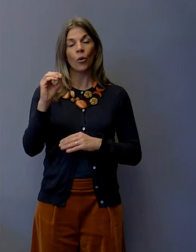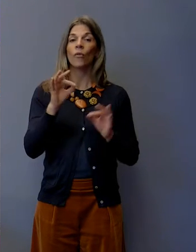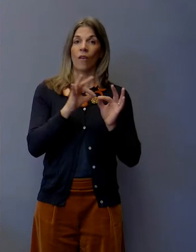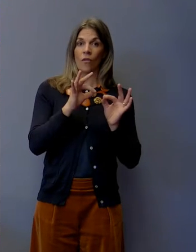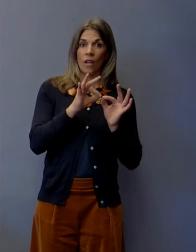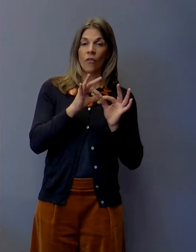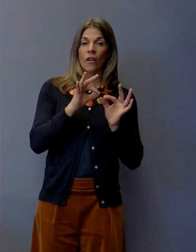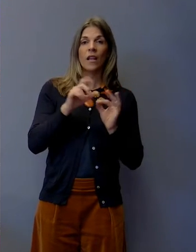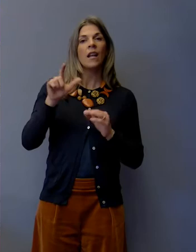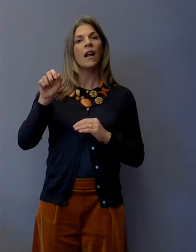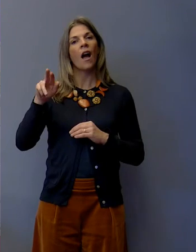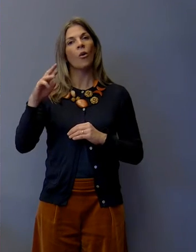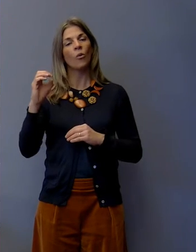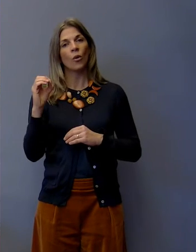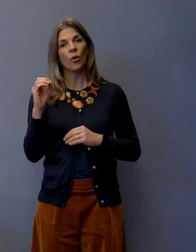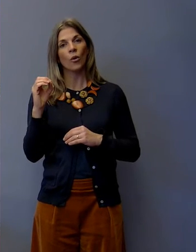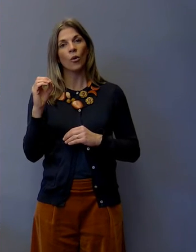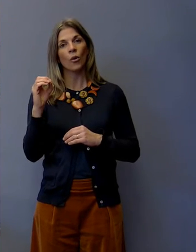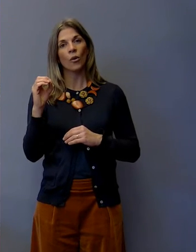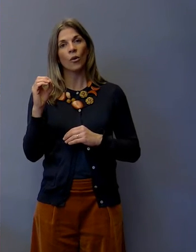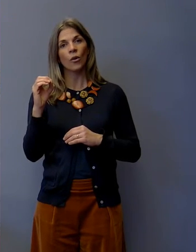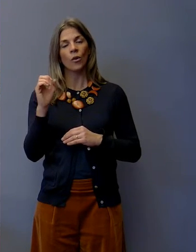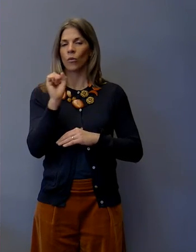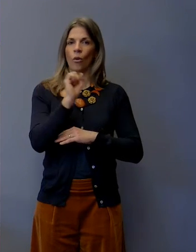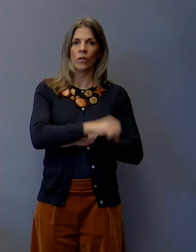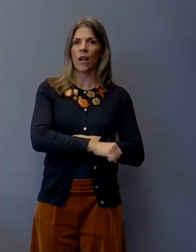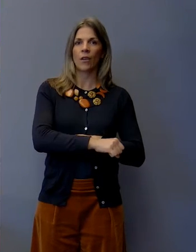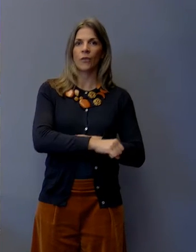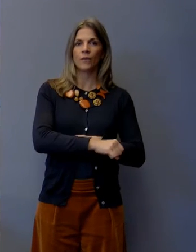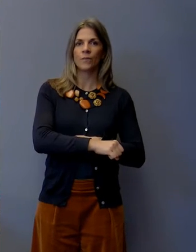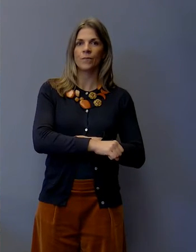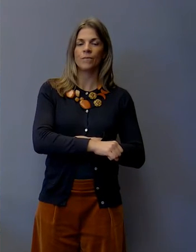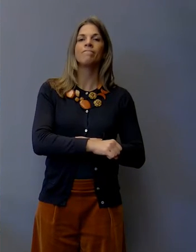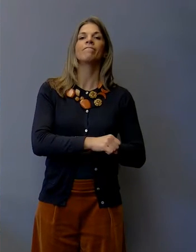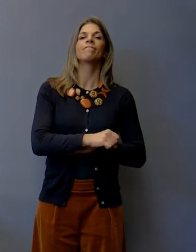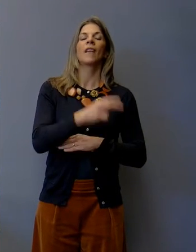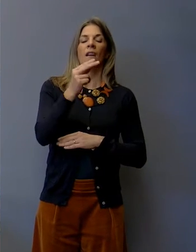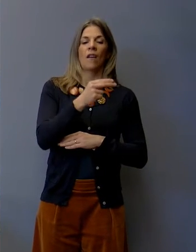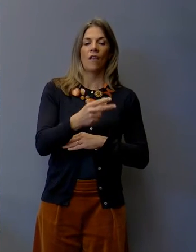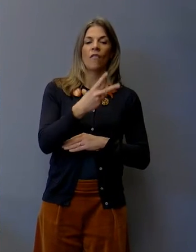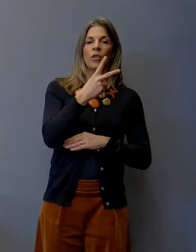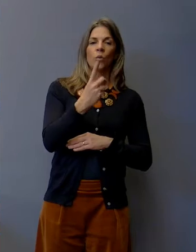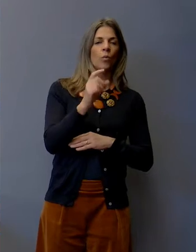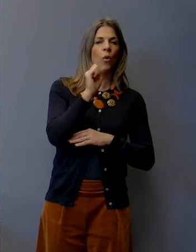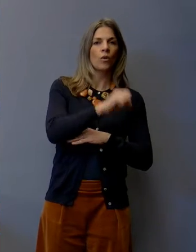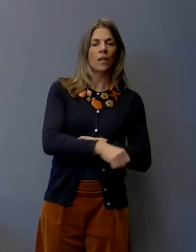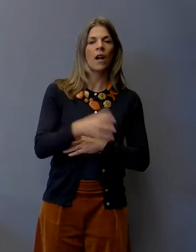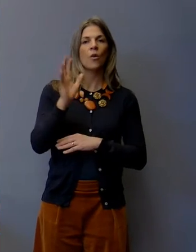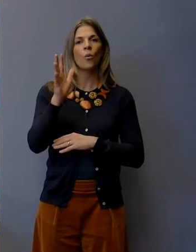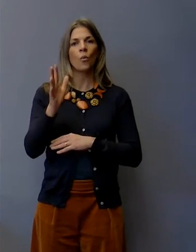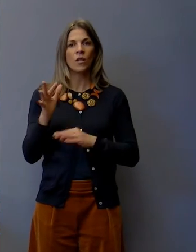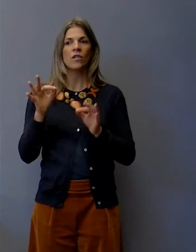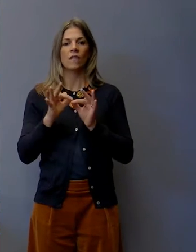consigliera lauro contrario 21 voti contrari 15 favorevoli consiglio